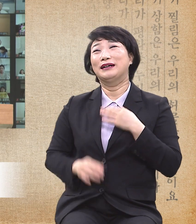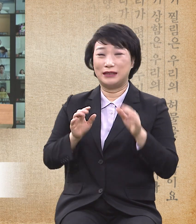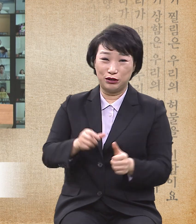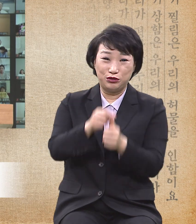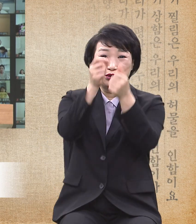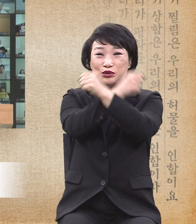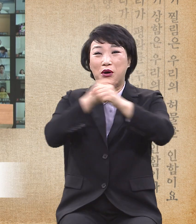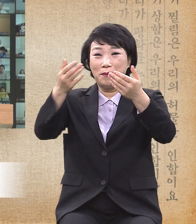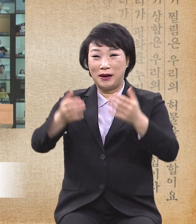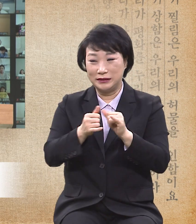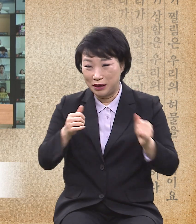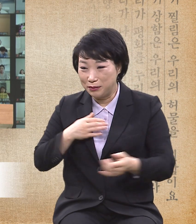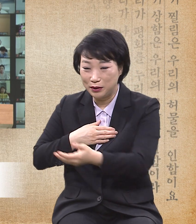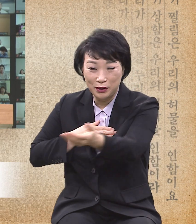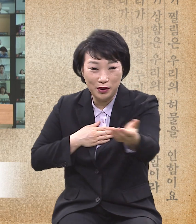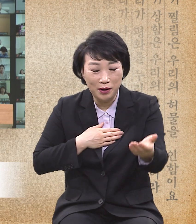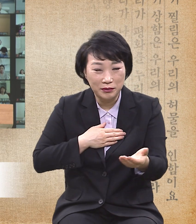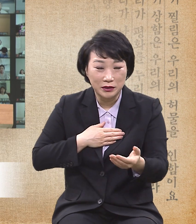구속받은 자들을